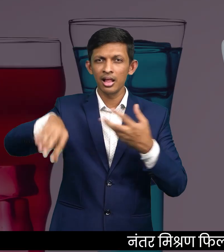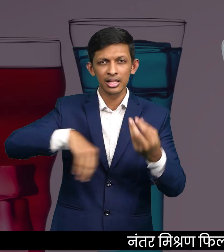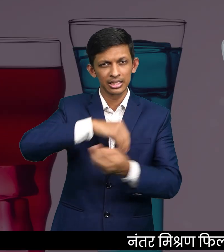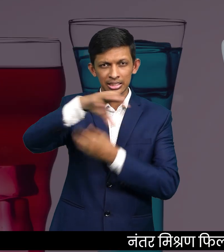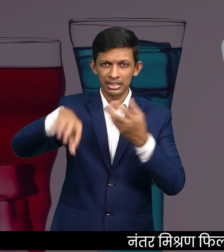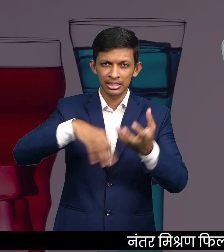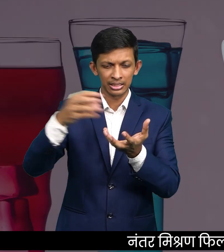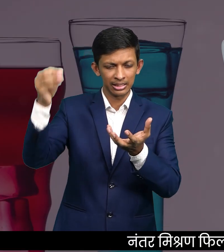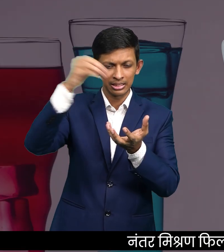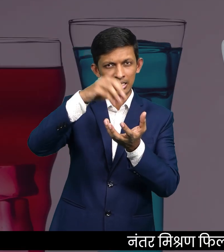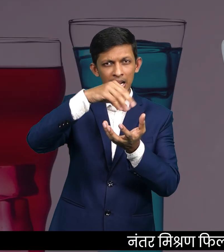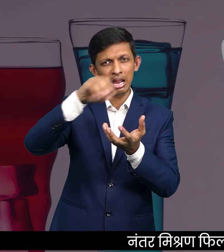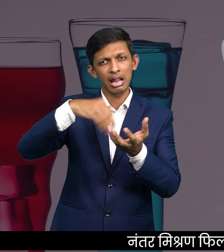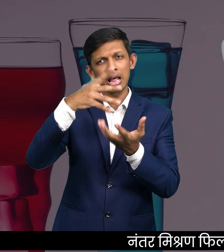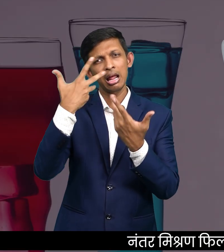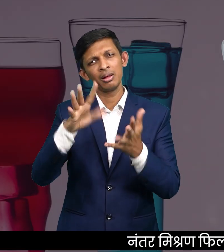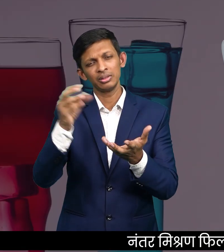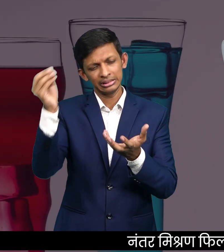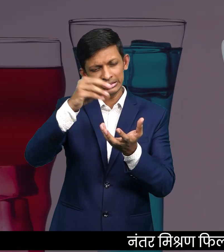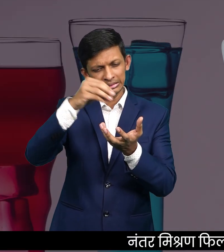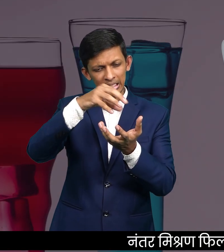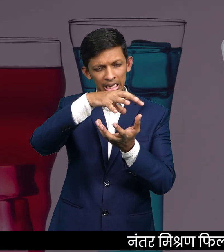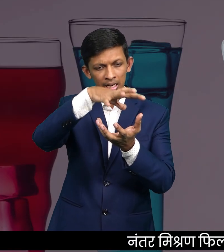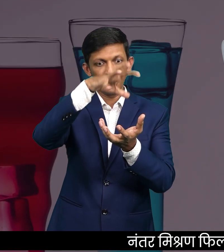नंतर मिश्रण फिल्टर पेपरवर ओतले जाते.